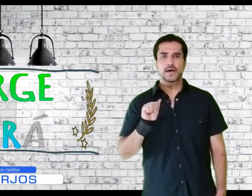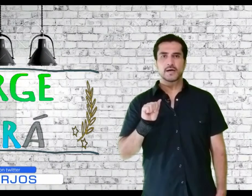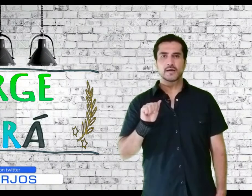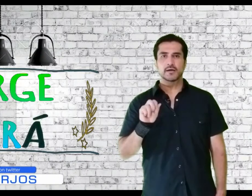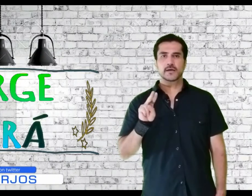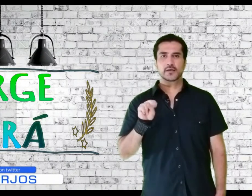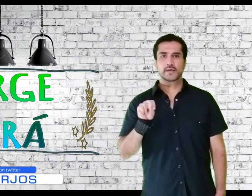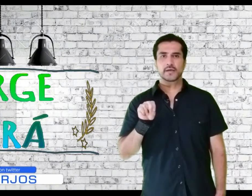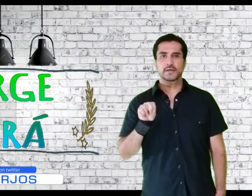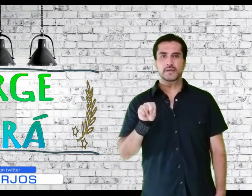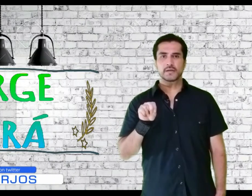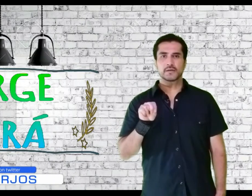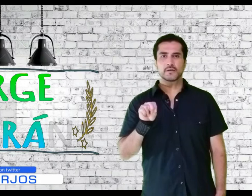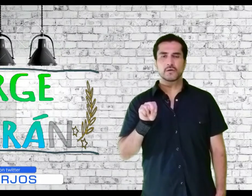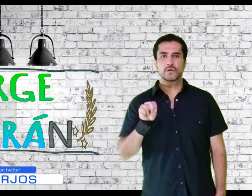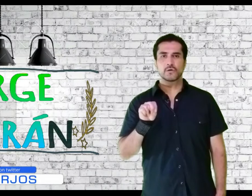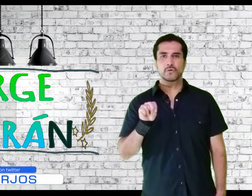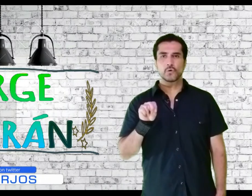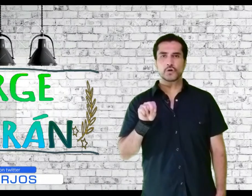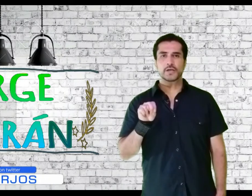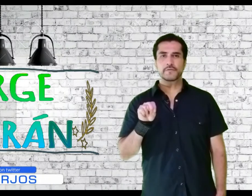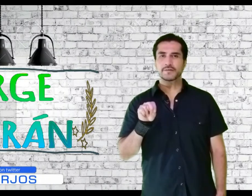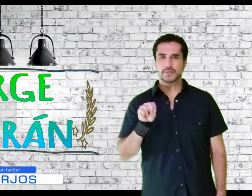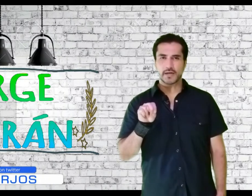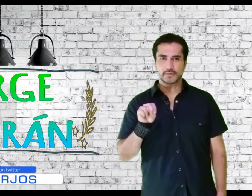A, N. Jorge Beltrán.